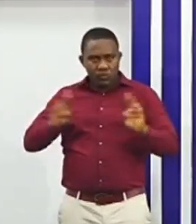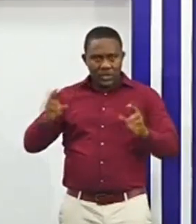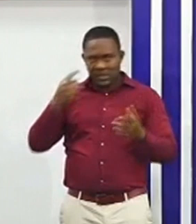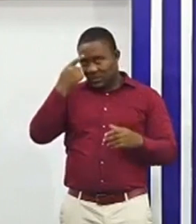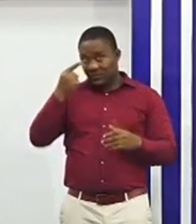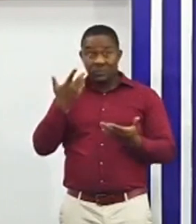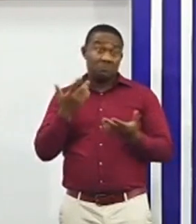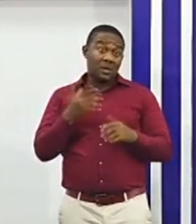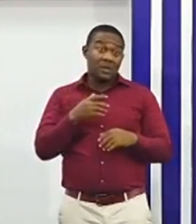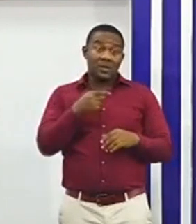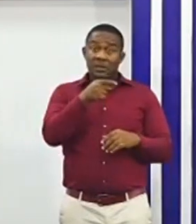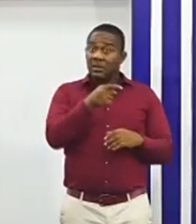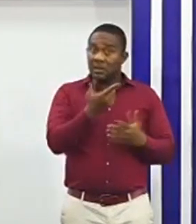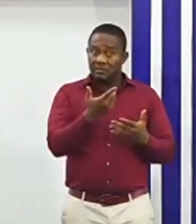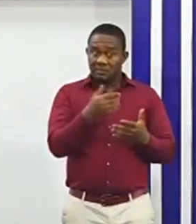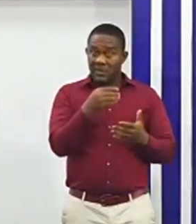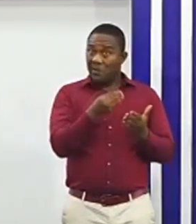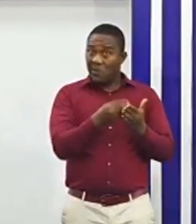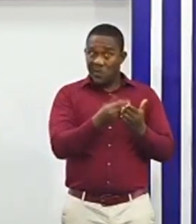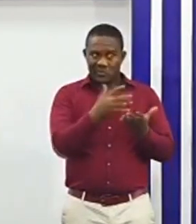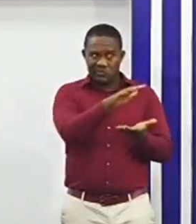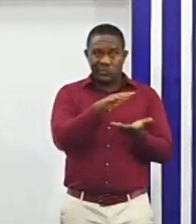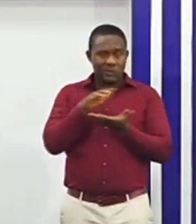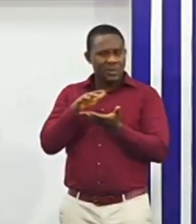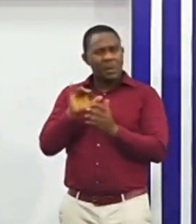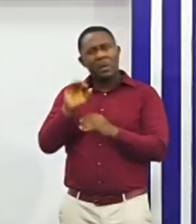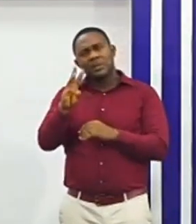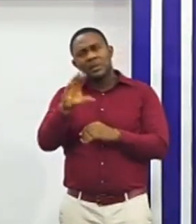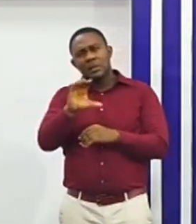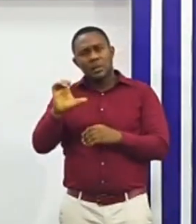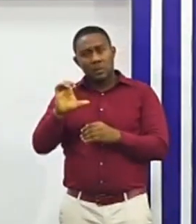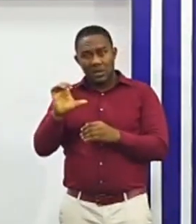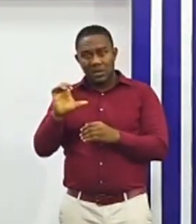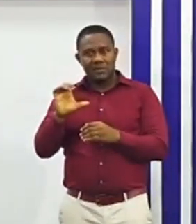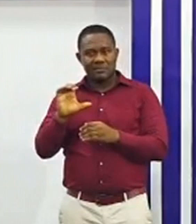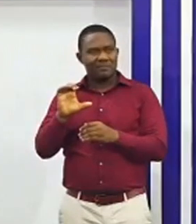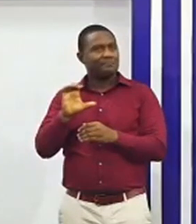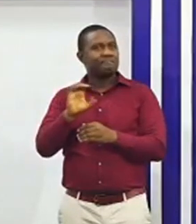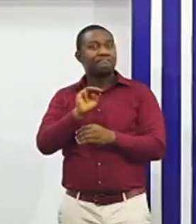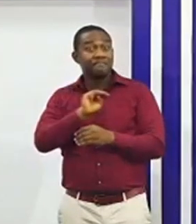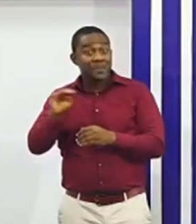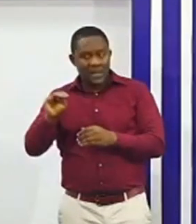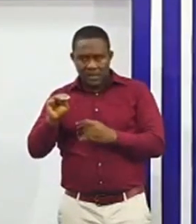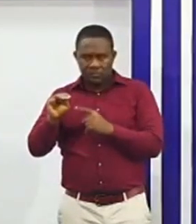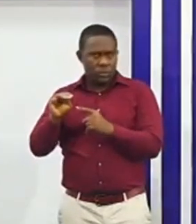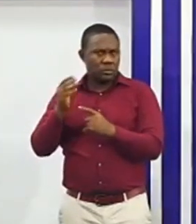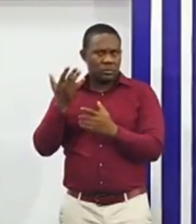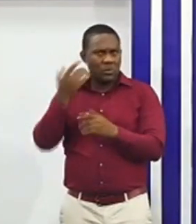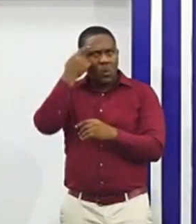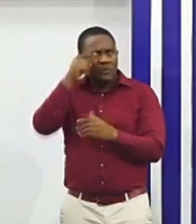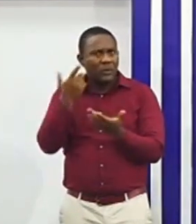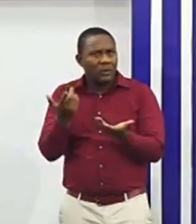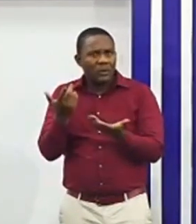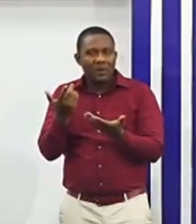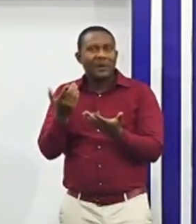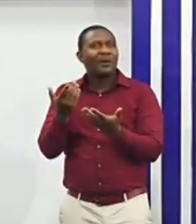zaa lantaara a tan sidiri tututur anu a dɔli tutur ayoɔ a bɛ libie yele bɛ mena piɛra